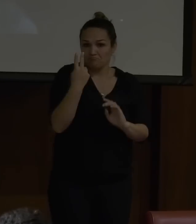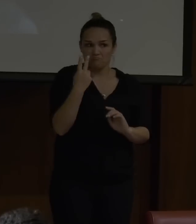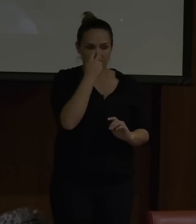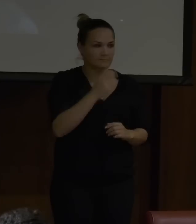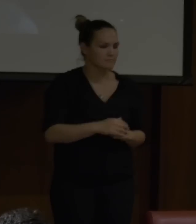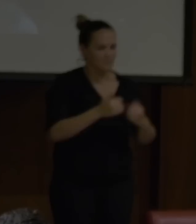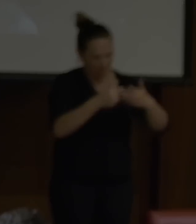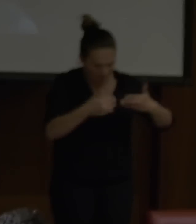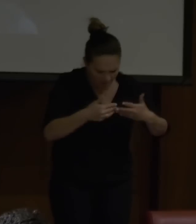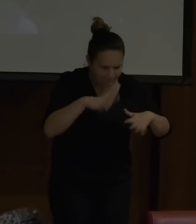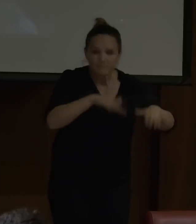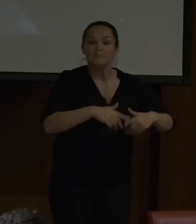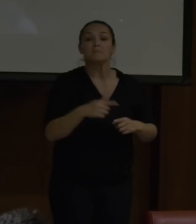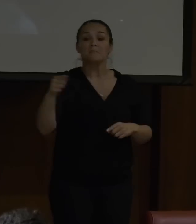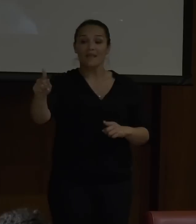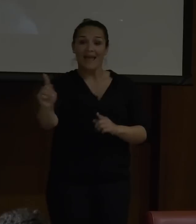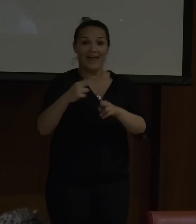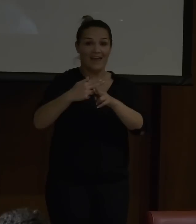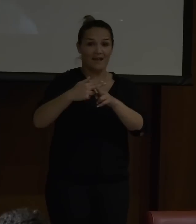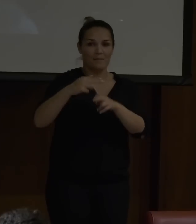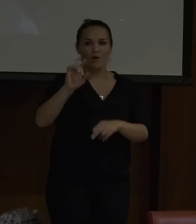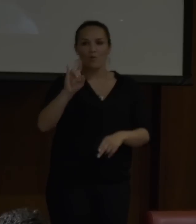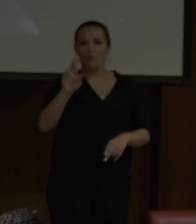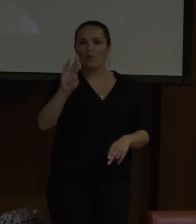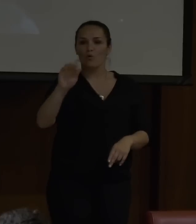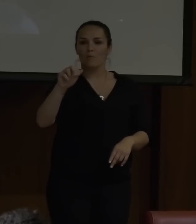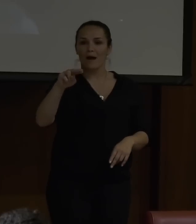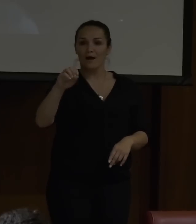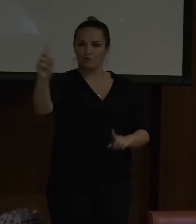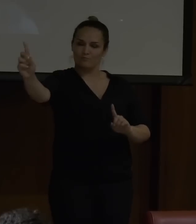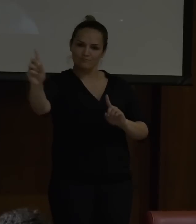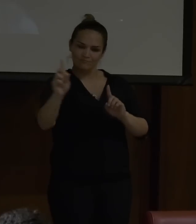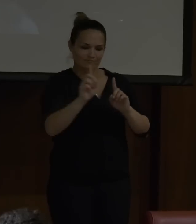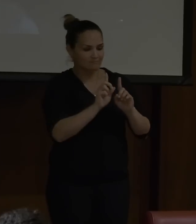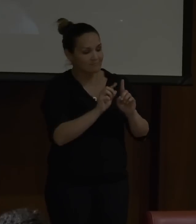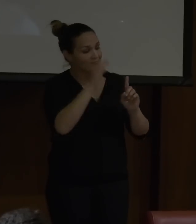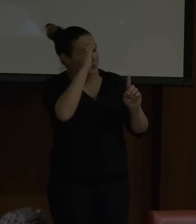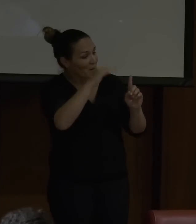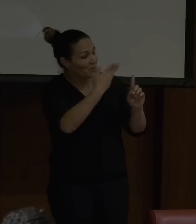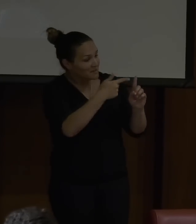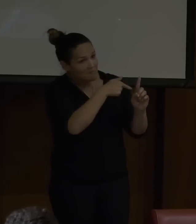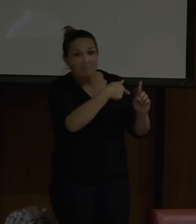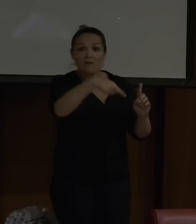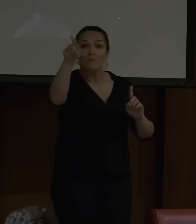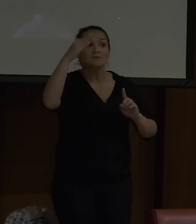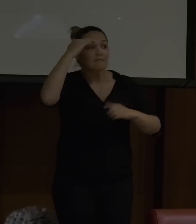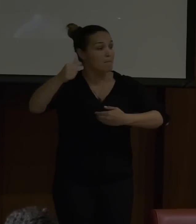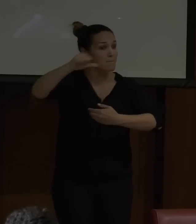bla, bla, bla, y quien todavía era ciego, llegó por su hermano para acompañarlo a cumplir el compromiso de cantar en un